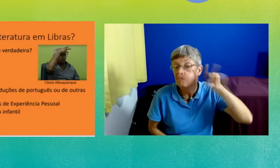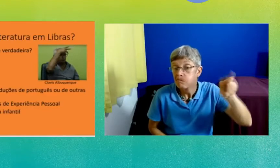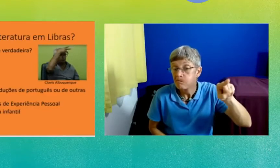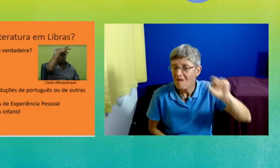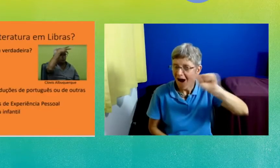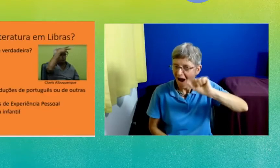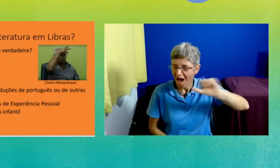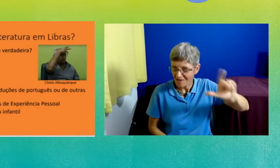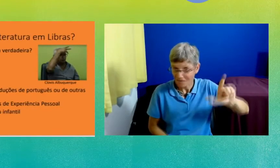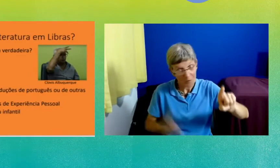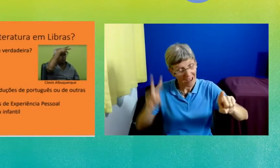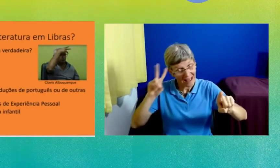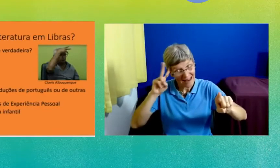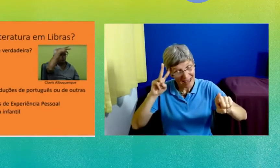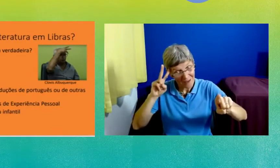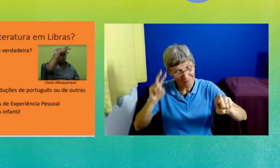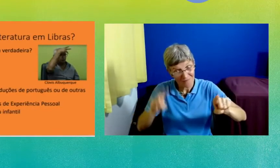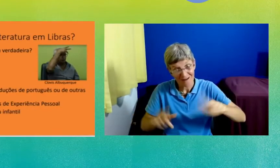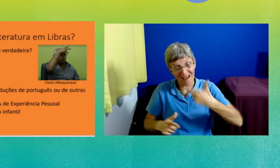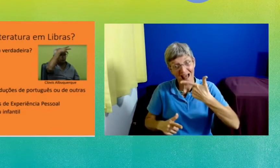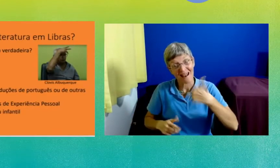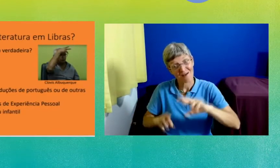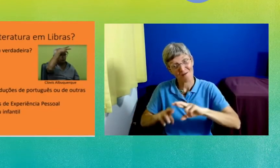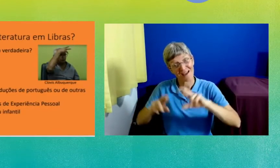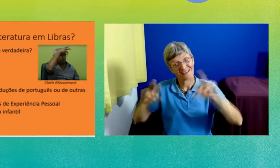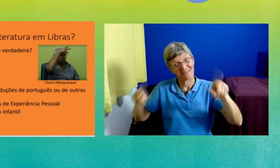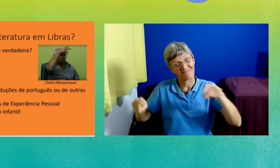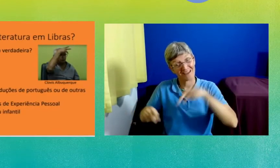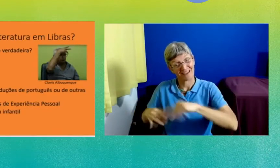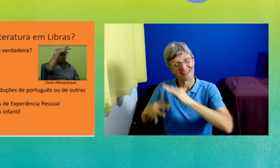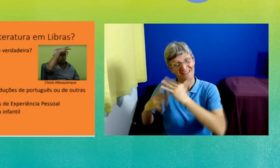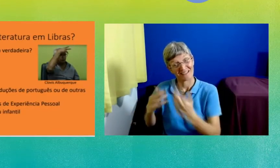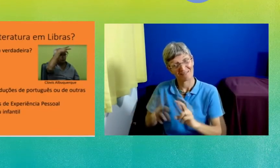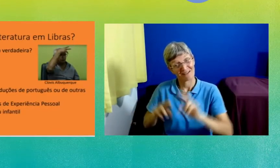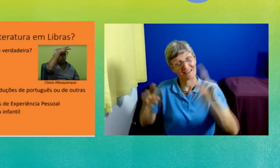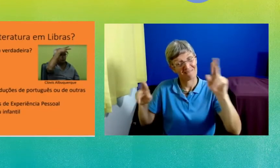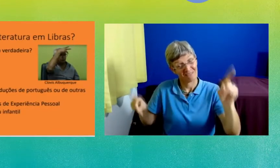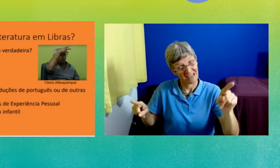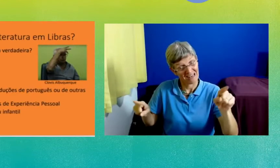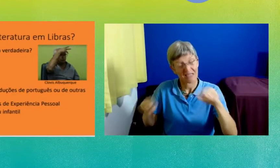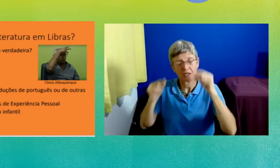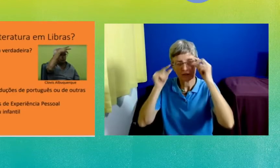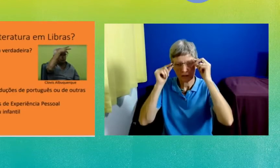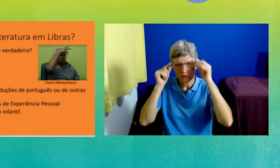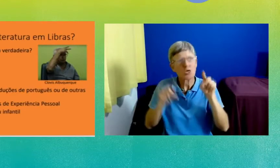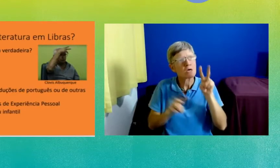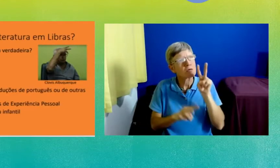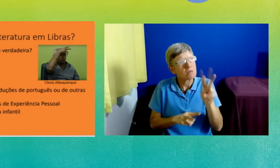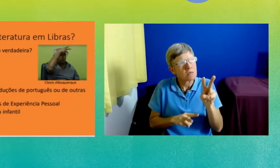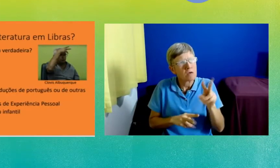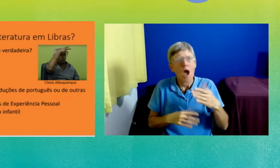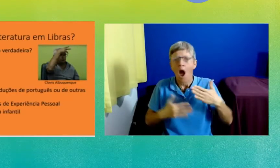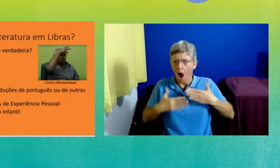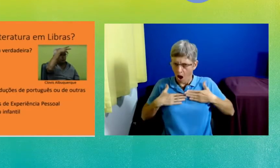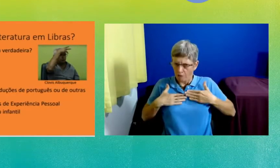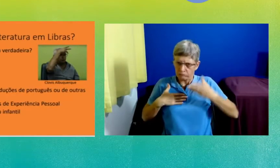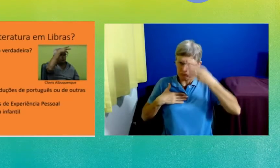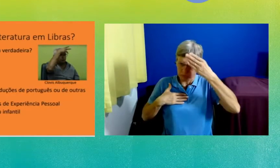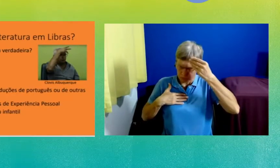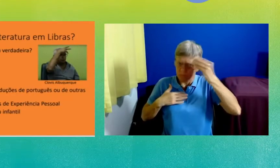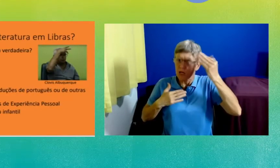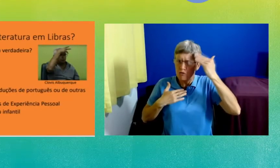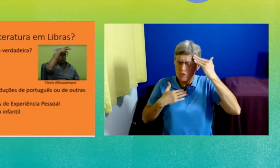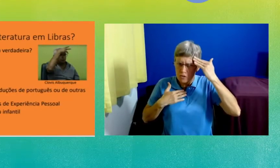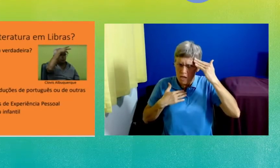pode ser usado em português ou a língua americana de sinais. A SL é diferente